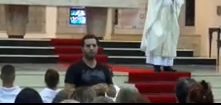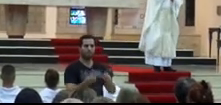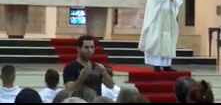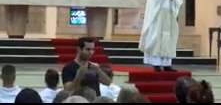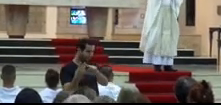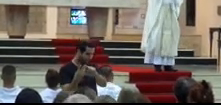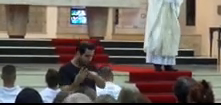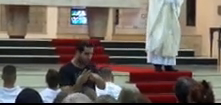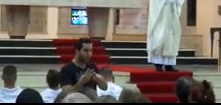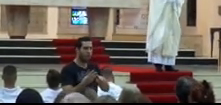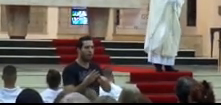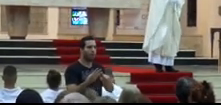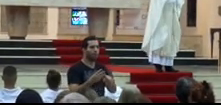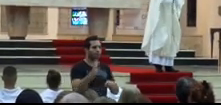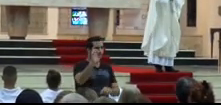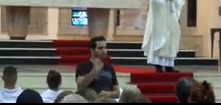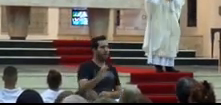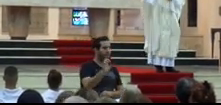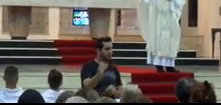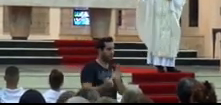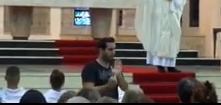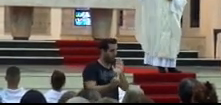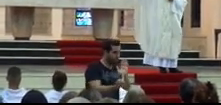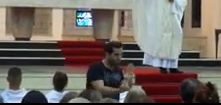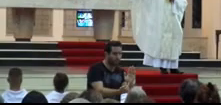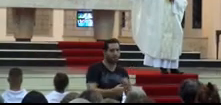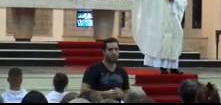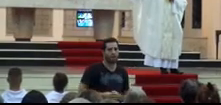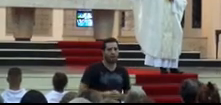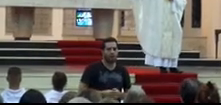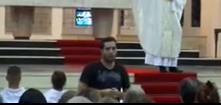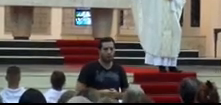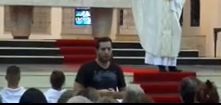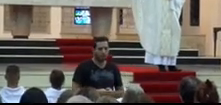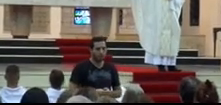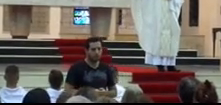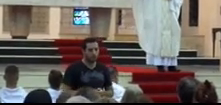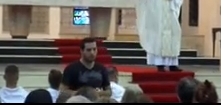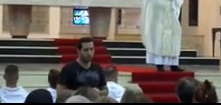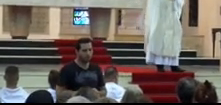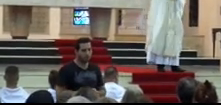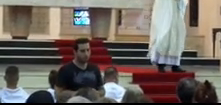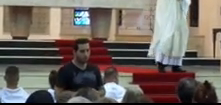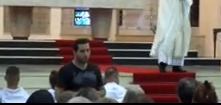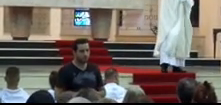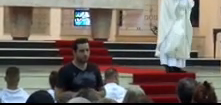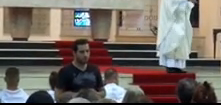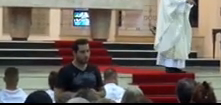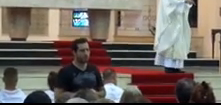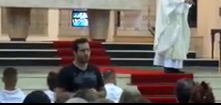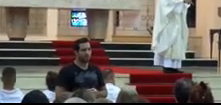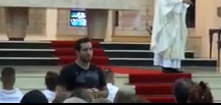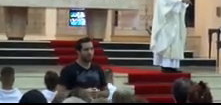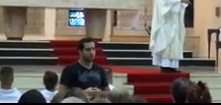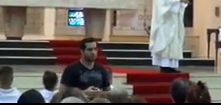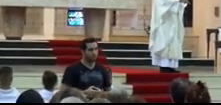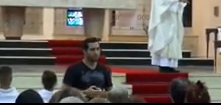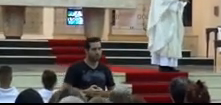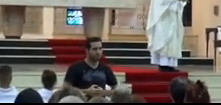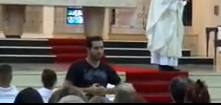vem com uma frase que perpassa todo o evangelho. A minha hora ainda não